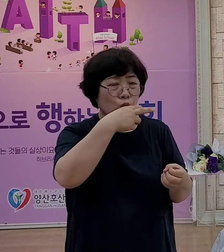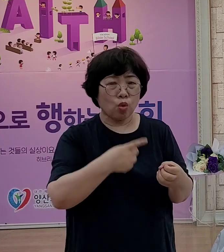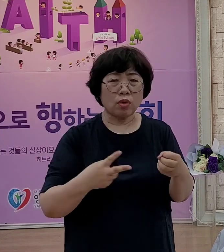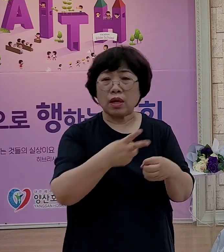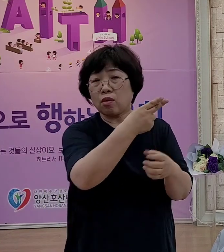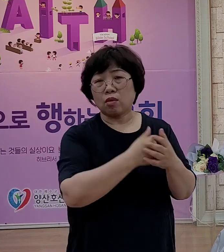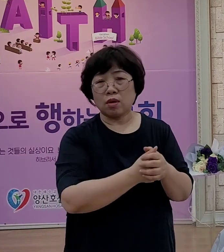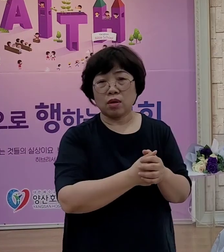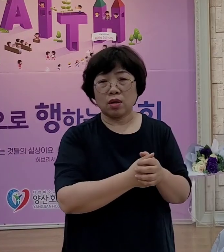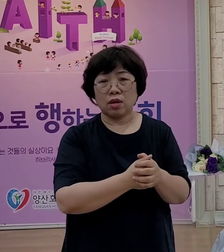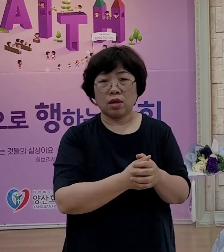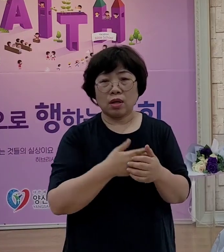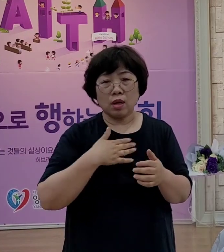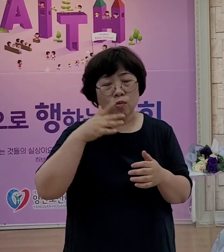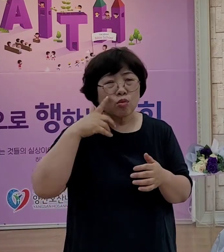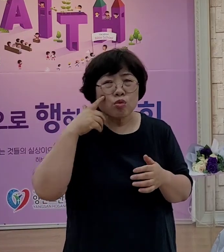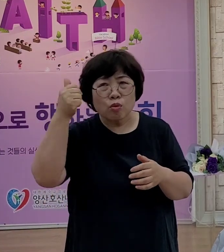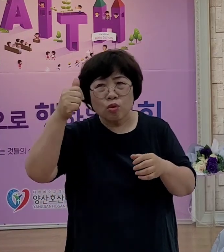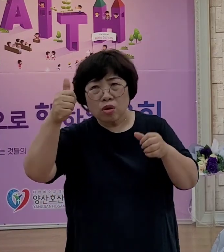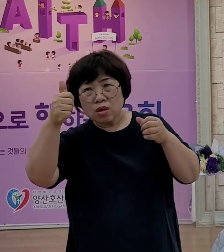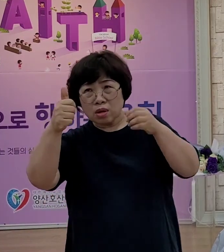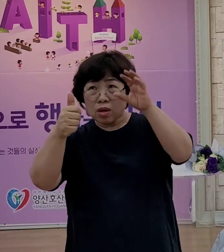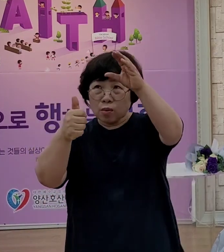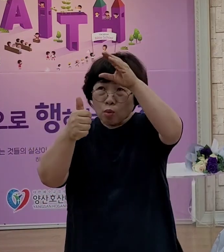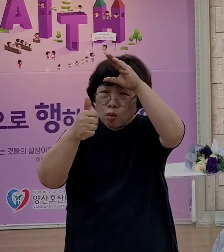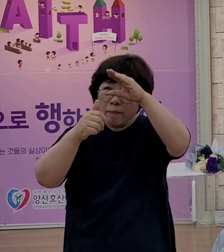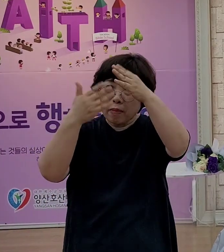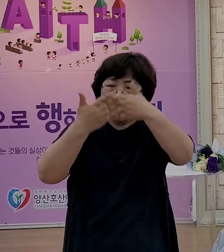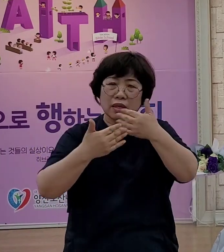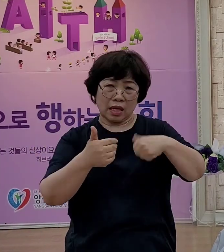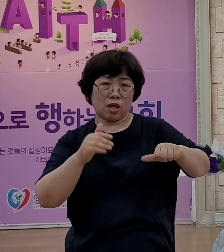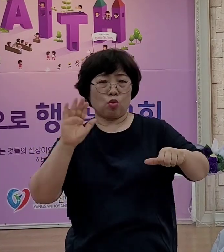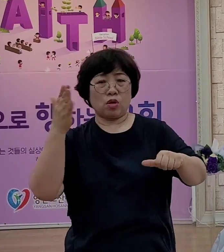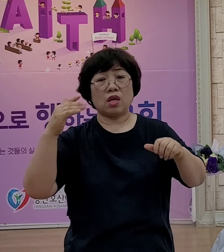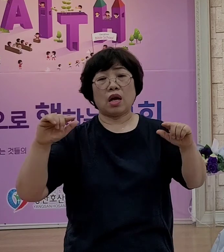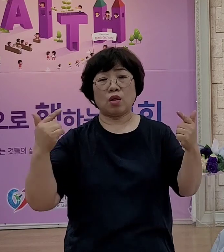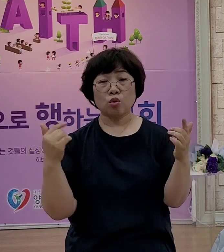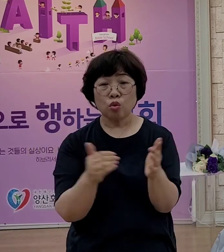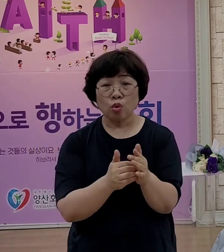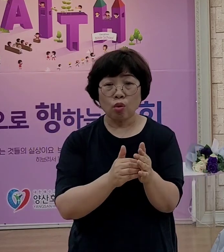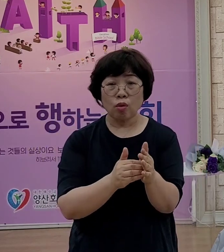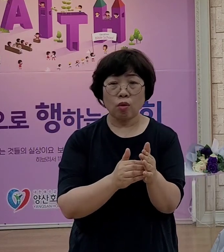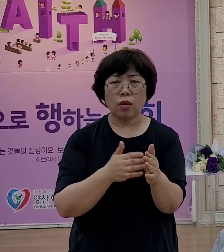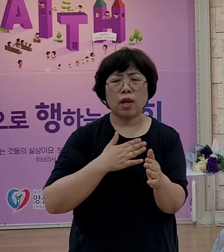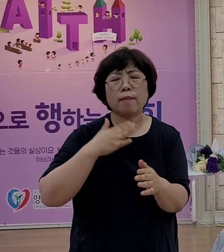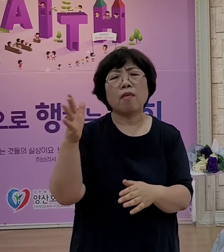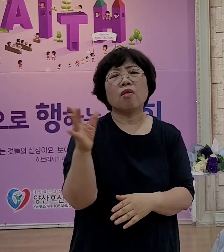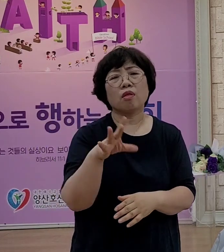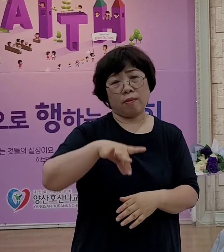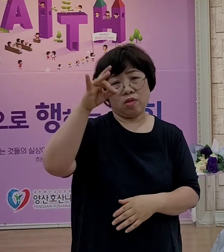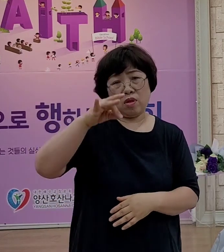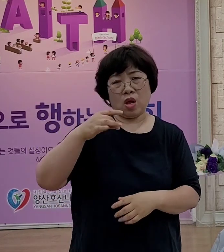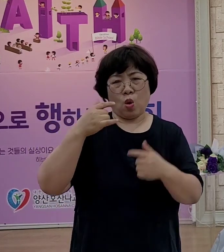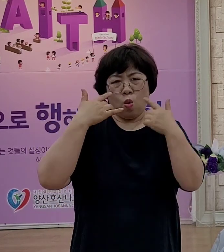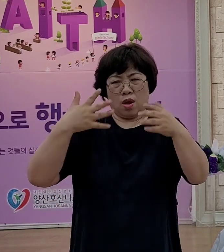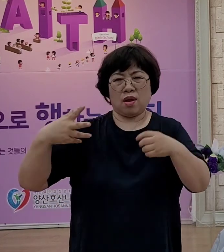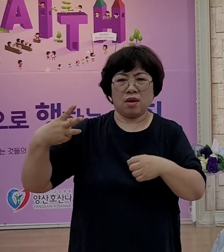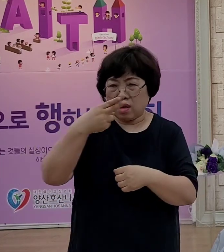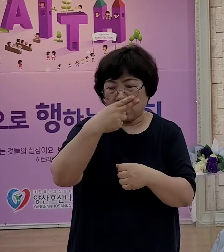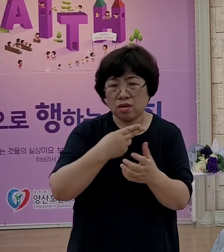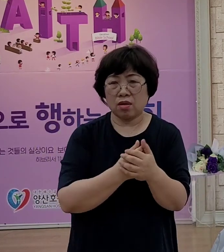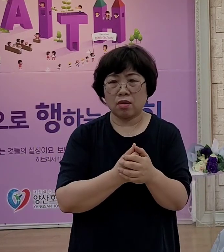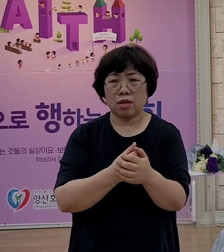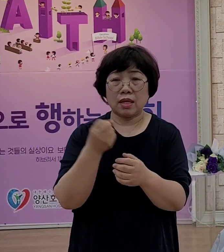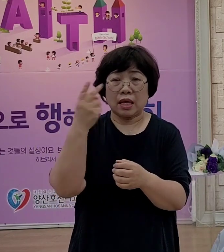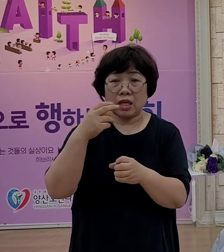또 따라하고 대를 물려가는 그런 악독이 반복되지 않다. 오늘 나부터 확실하게 끊고